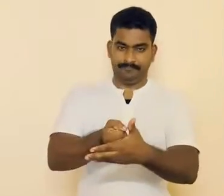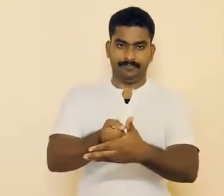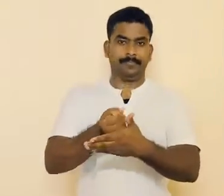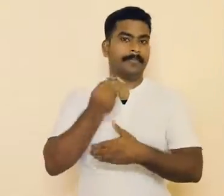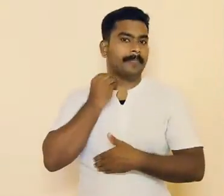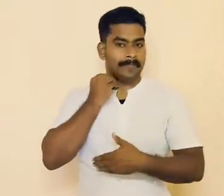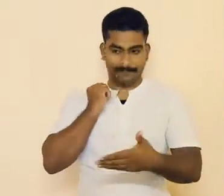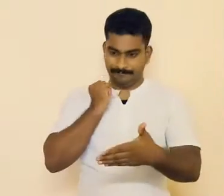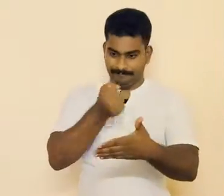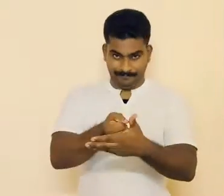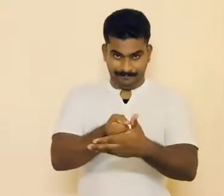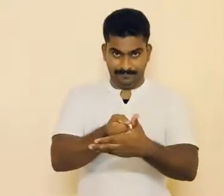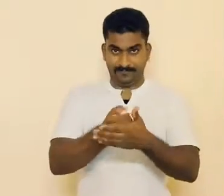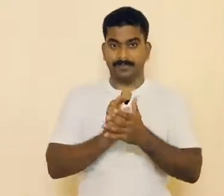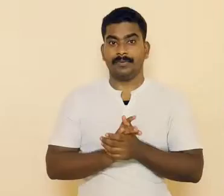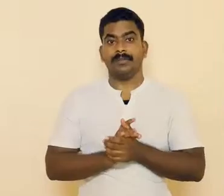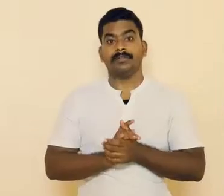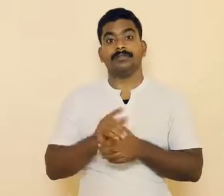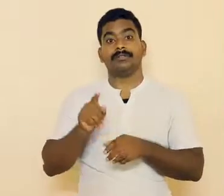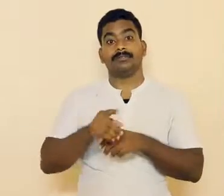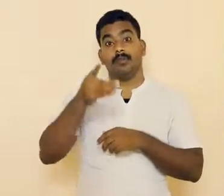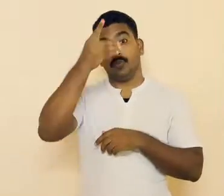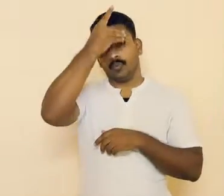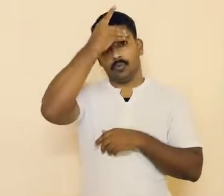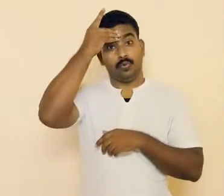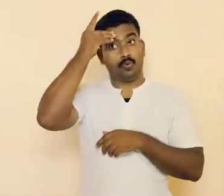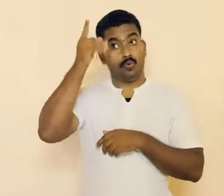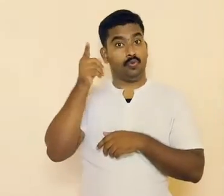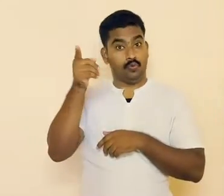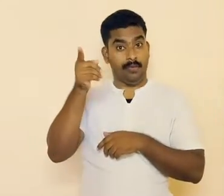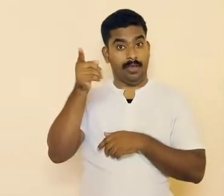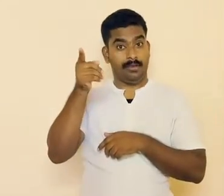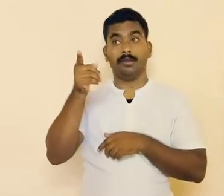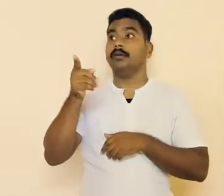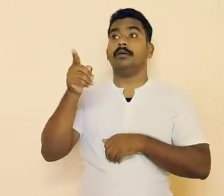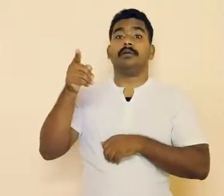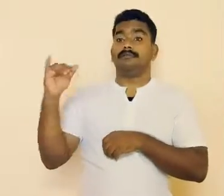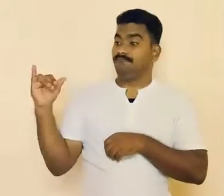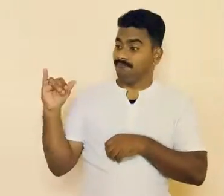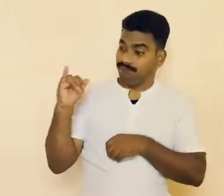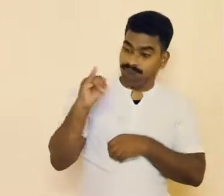തിരുവനന്തപുരത്തേക്ക് ഡൽഹി, ജയ്പൂർ, ജലന്ധർ എന്നിവിടങ്ങളിൽ നിന്നായി 4 ട്രെയിനുകൾ എത്തിച്ചേർന്നു.